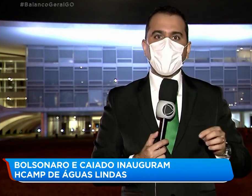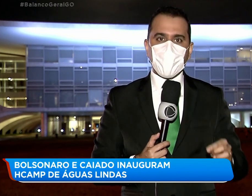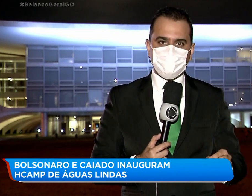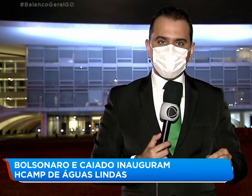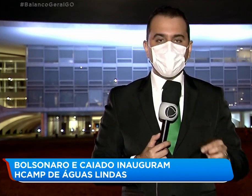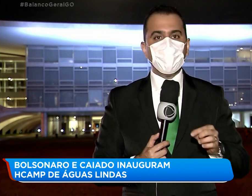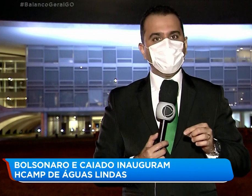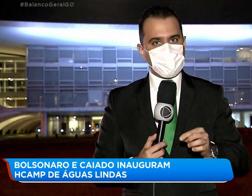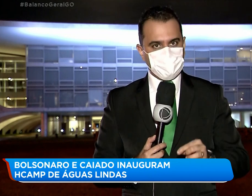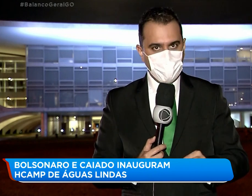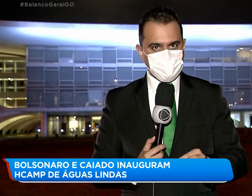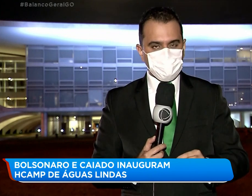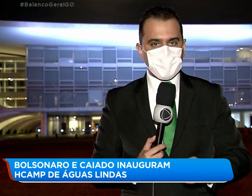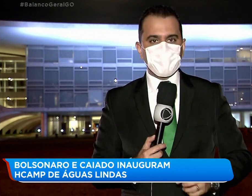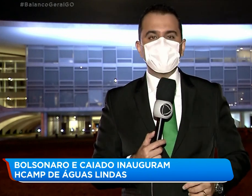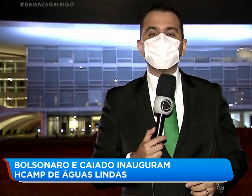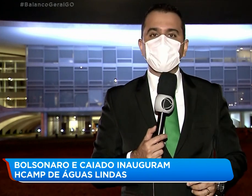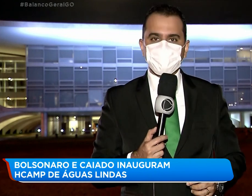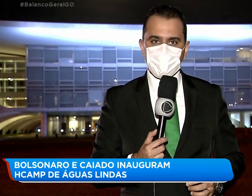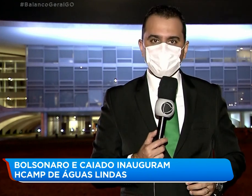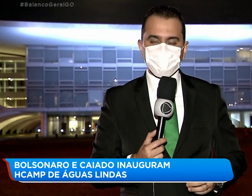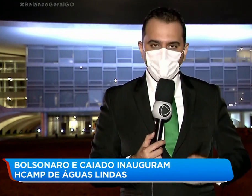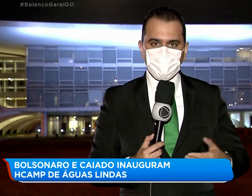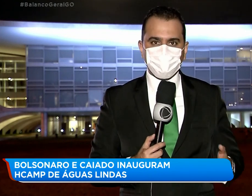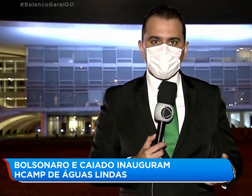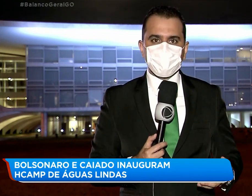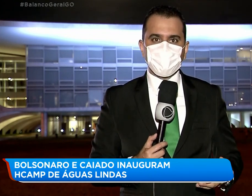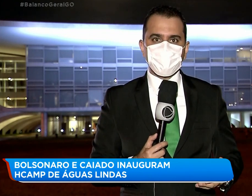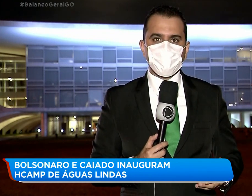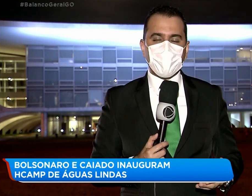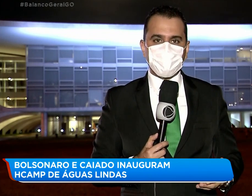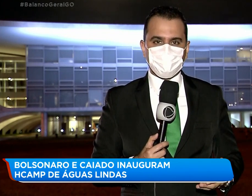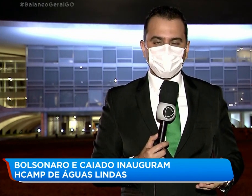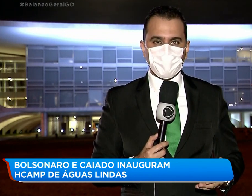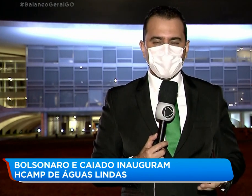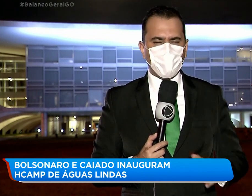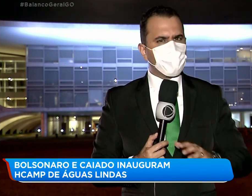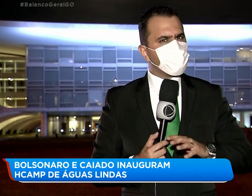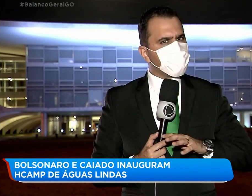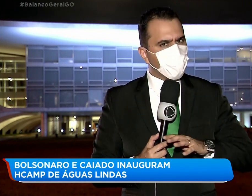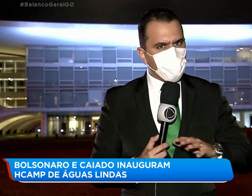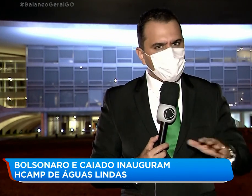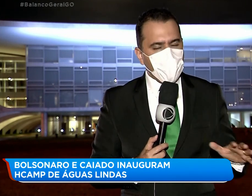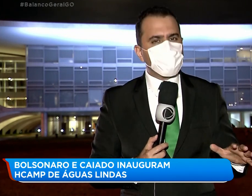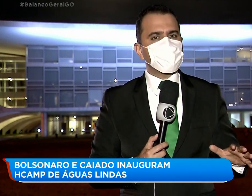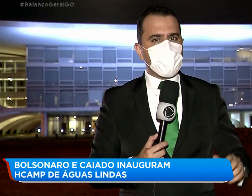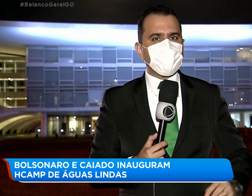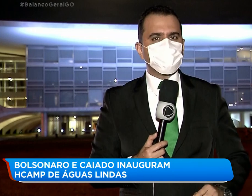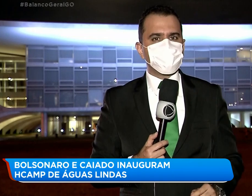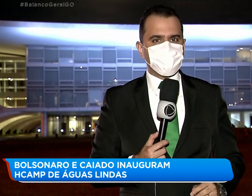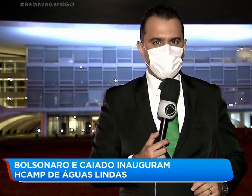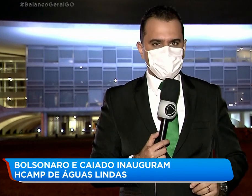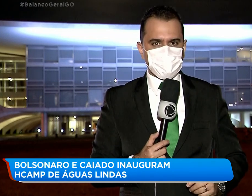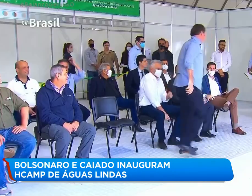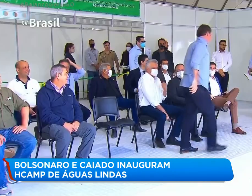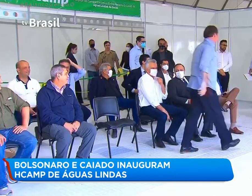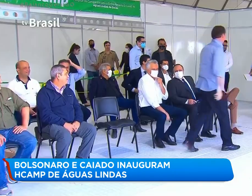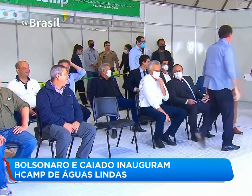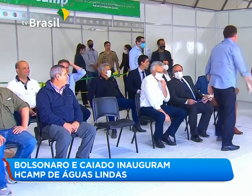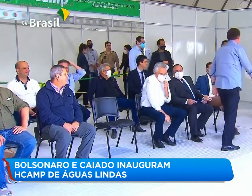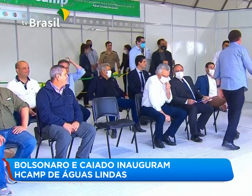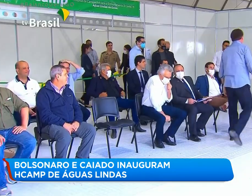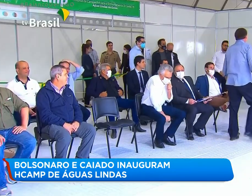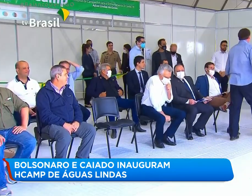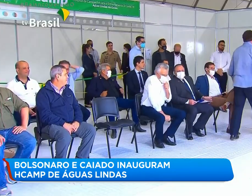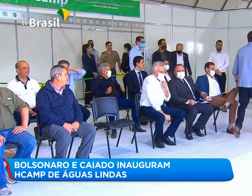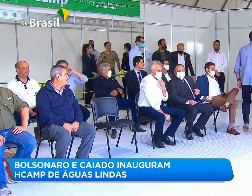que Caiado e o presidente divergiram sobre a política de isolamento, o que gerou um mal-estar entre os dois. O